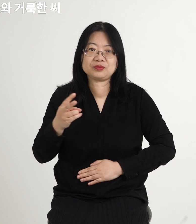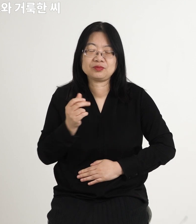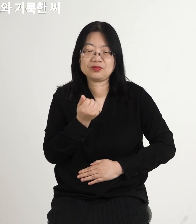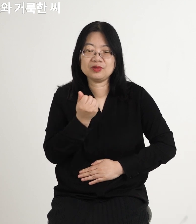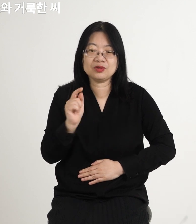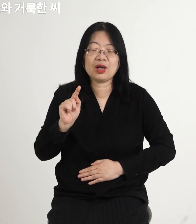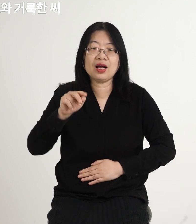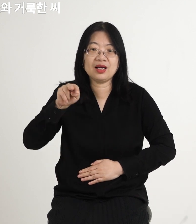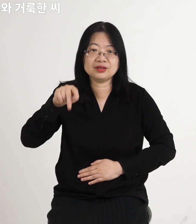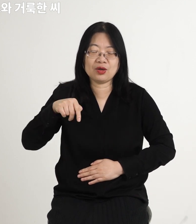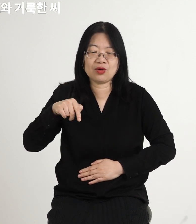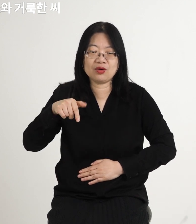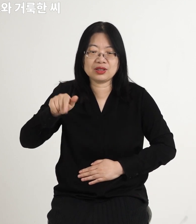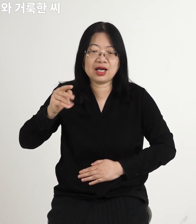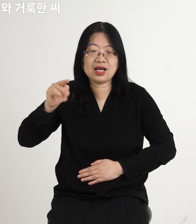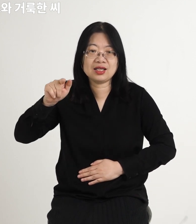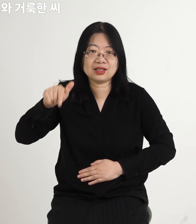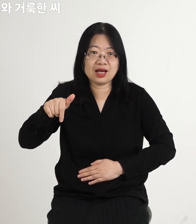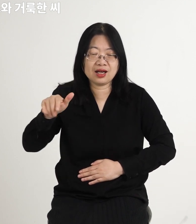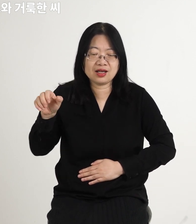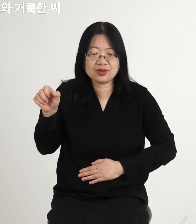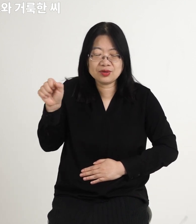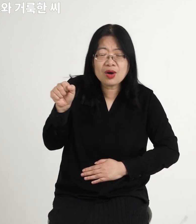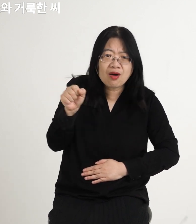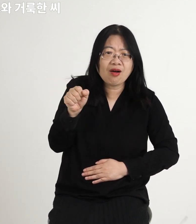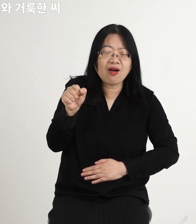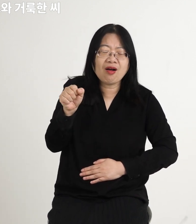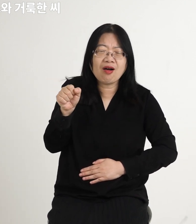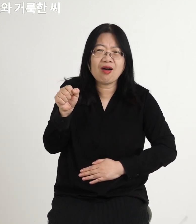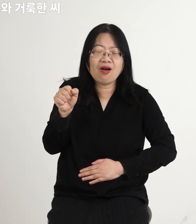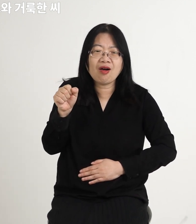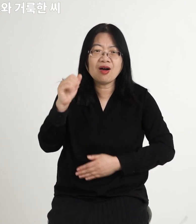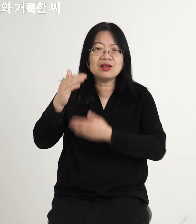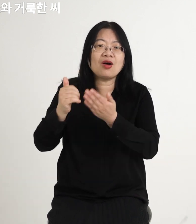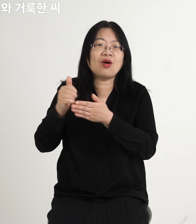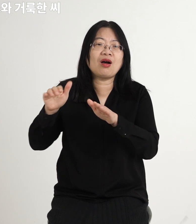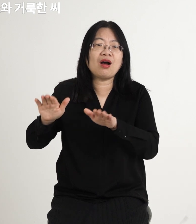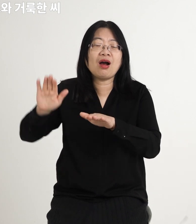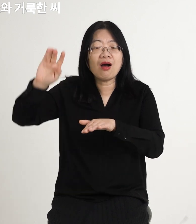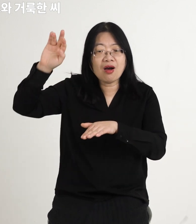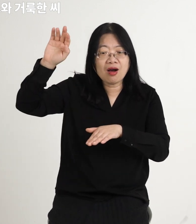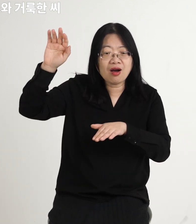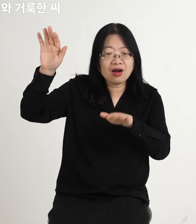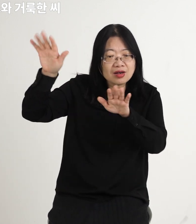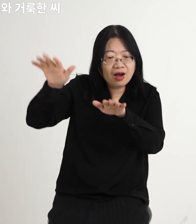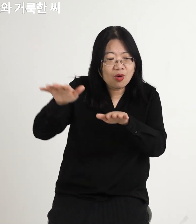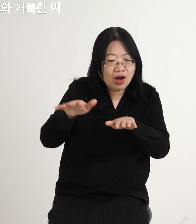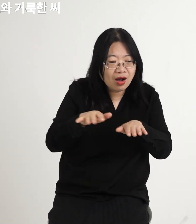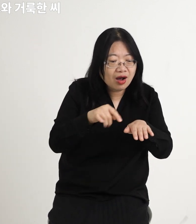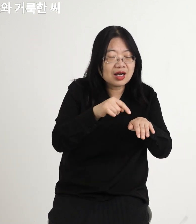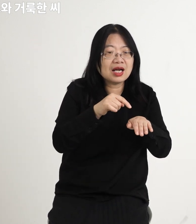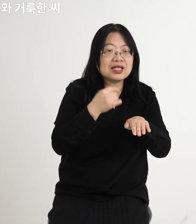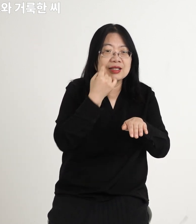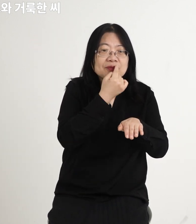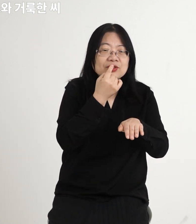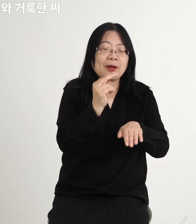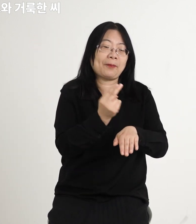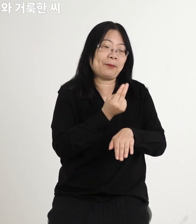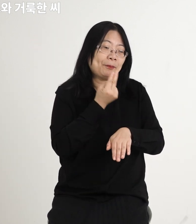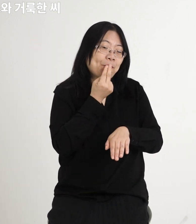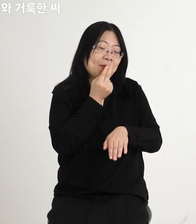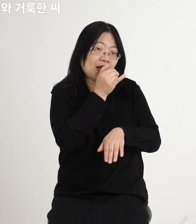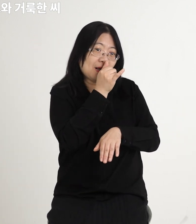화젓가락으로 천사가 날아와서 천상의 존재가 날아와서 그 입술에 대죠. 그리고 네